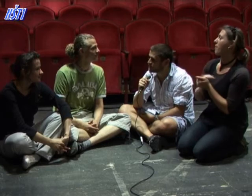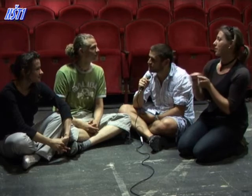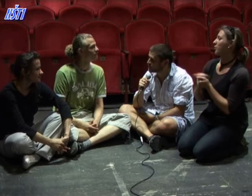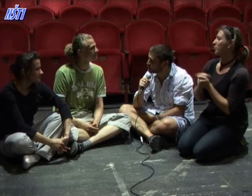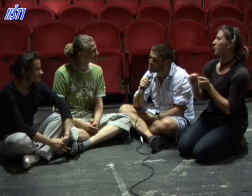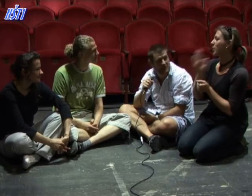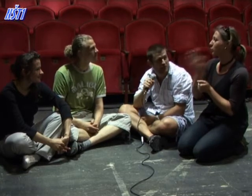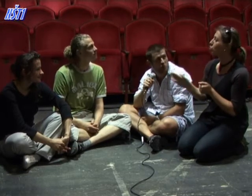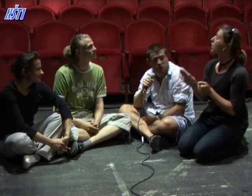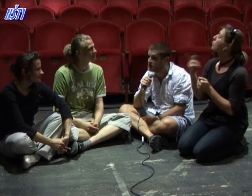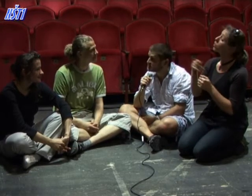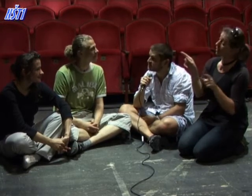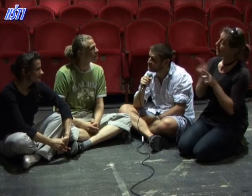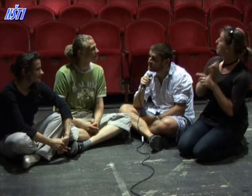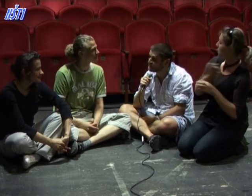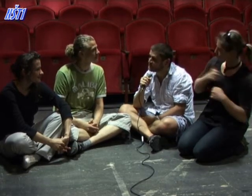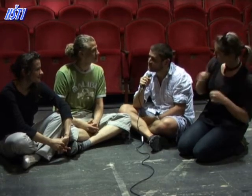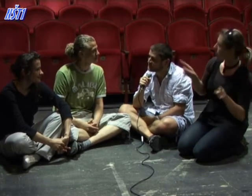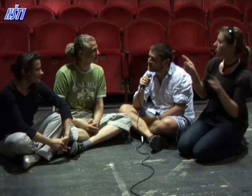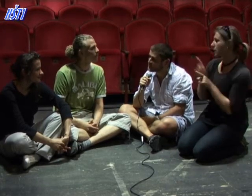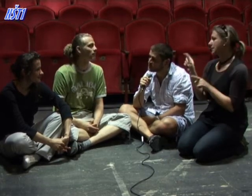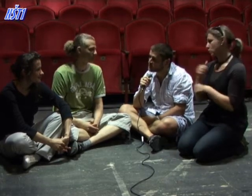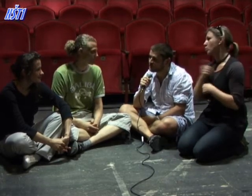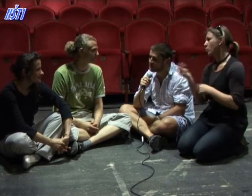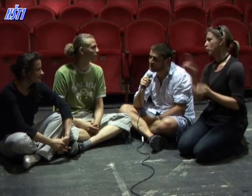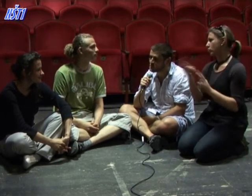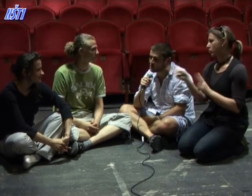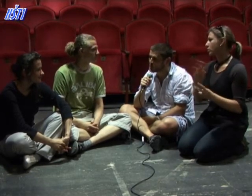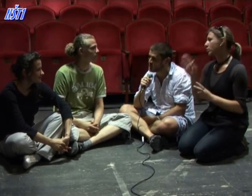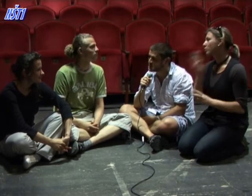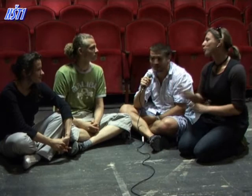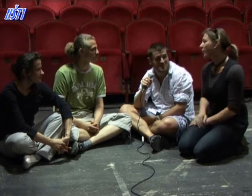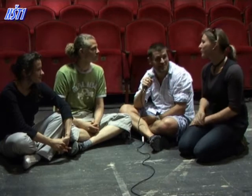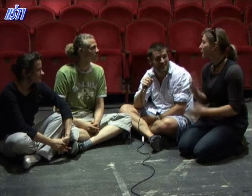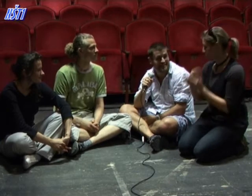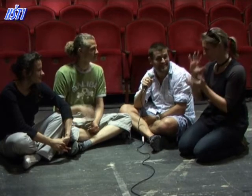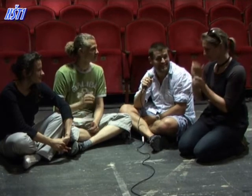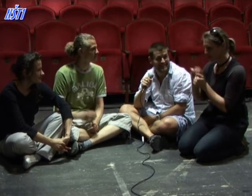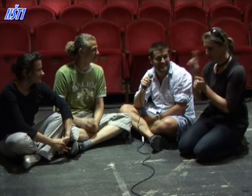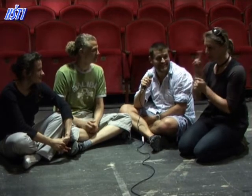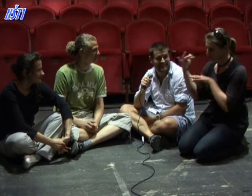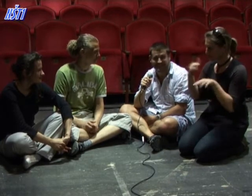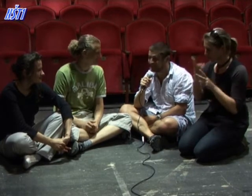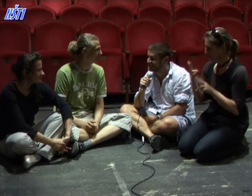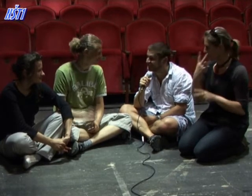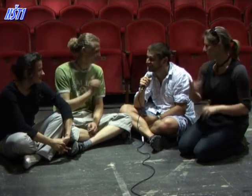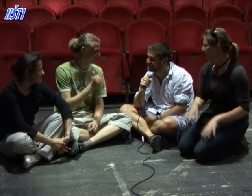jakoby netlumočený a tlumočený představení. Takže určitě budou moct ještě přijít.